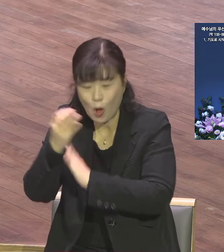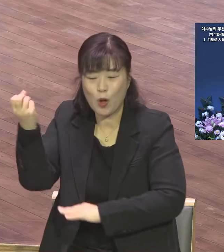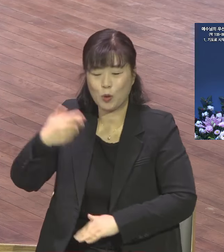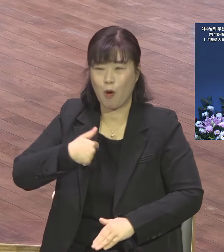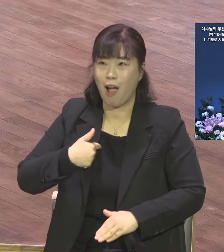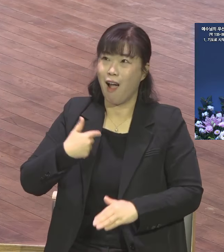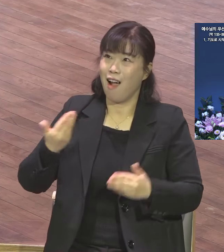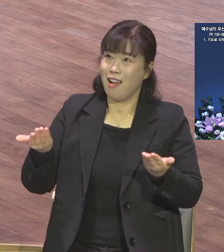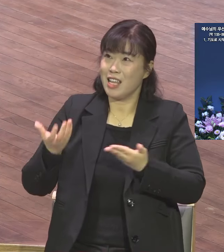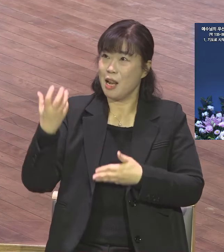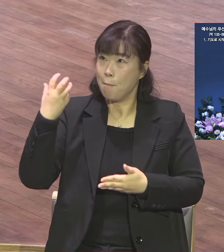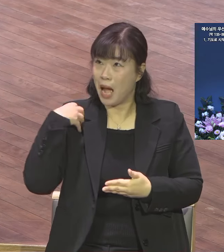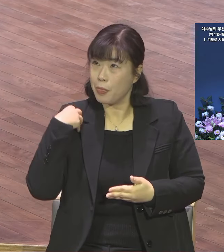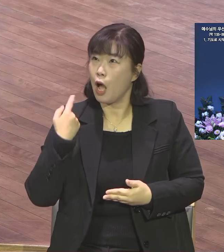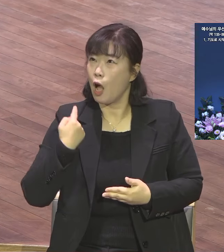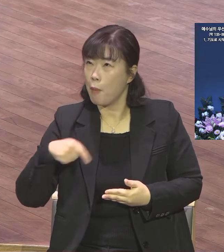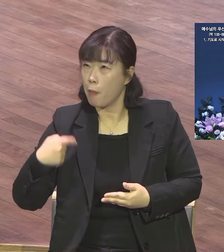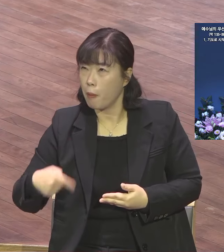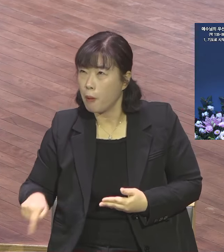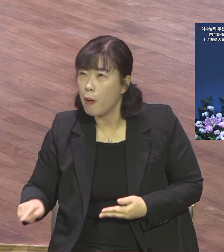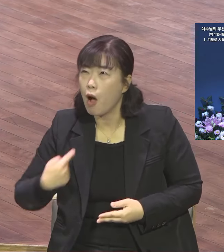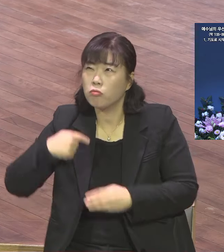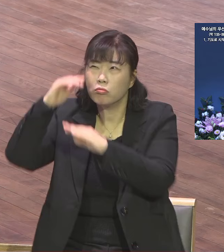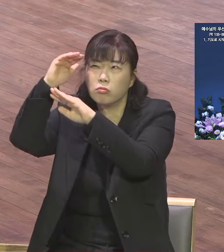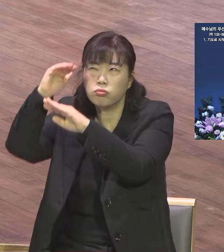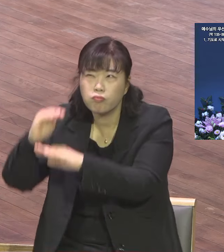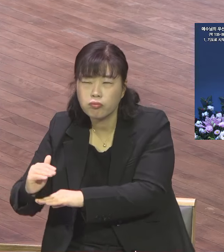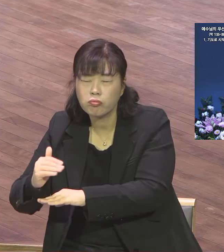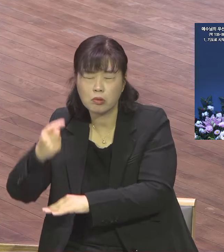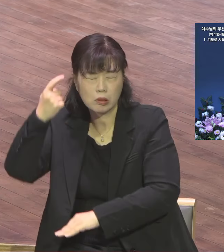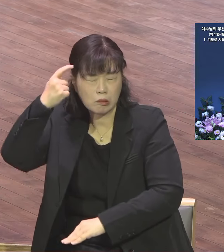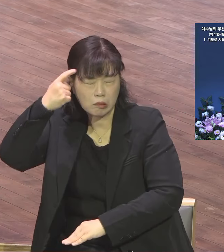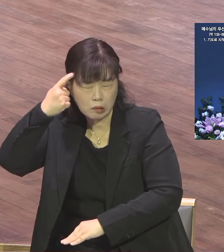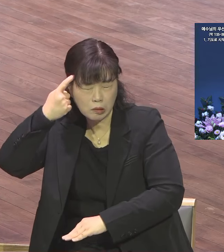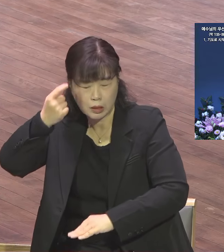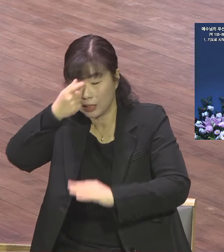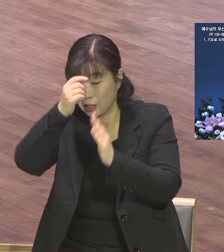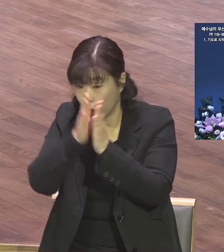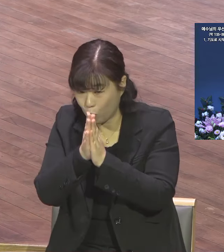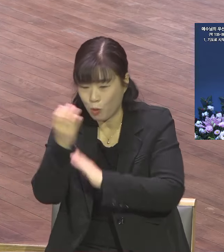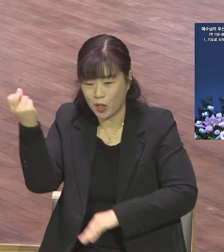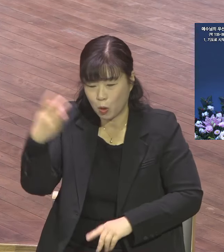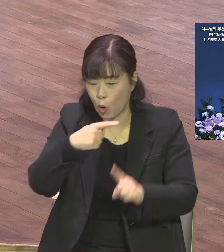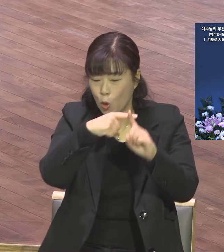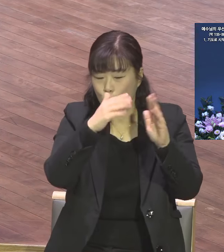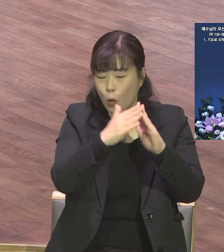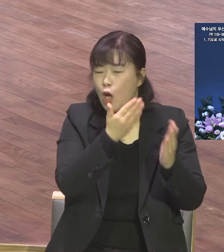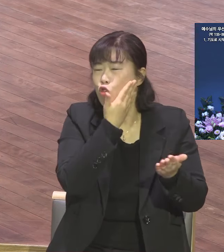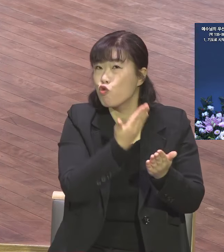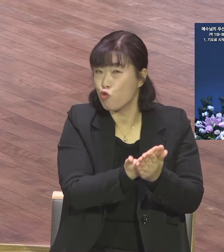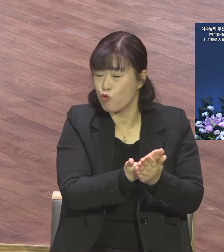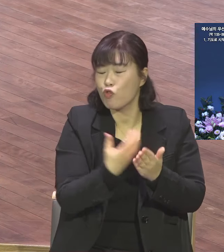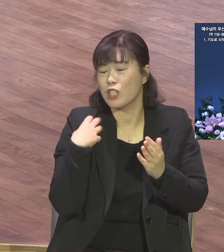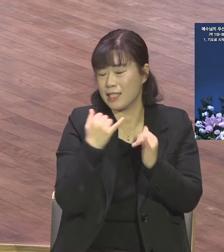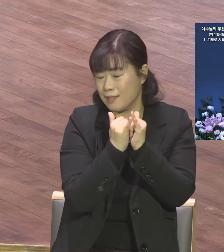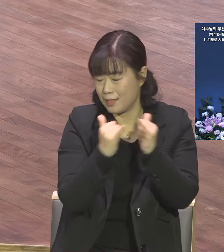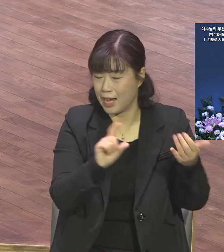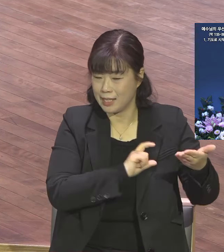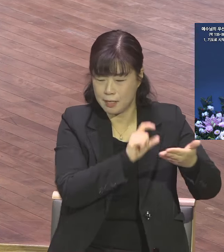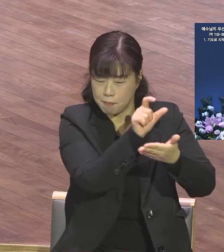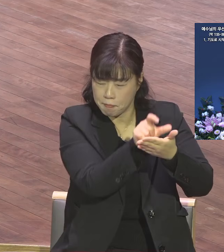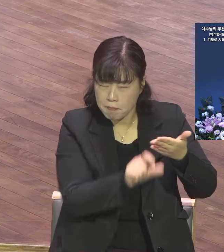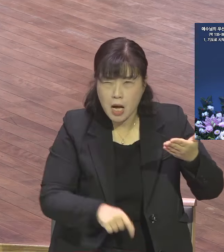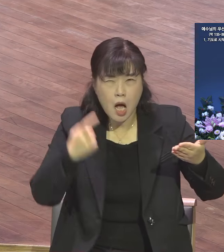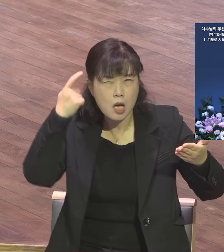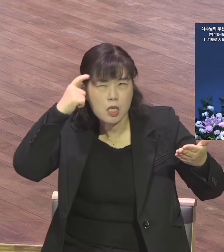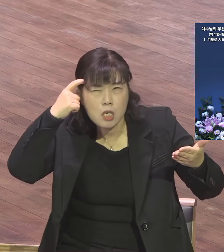그냥 막 쫙 지구 우리 여러분 중요한 사람 이름 단어 함께 쫙 너무 힘들면 무릎 꿇고